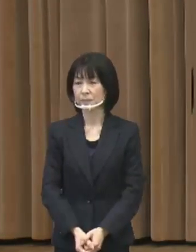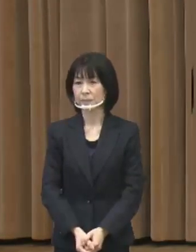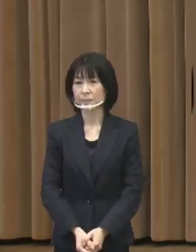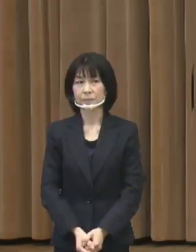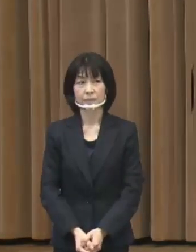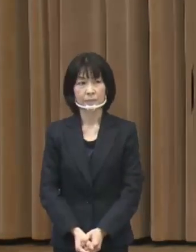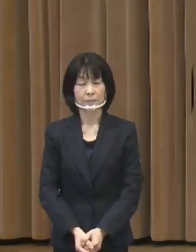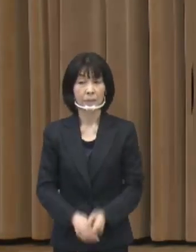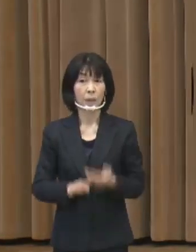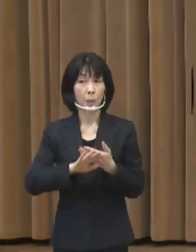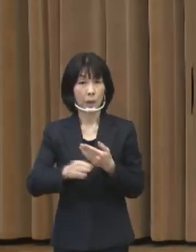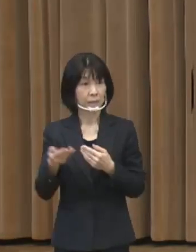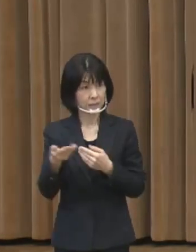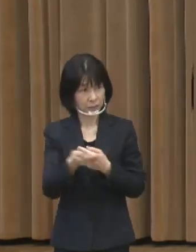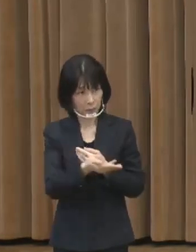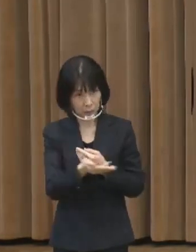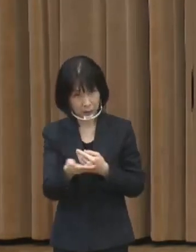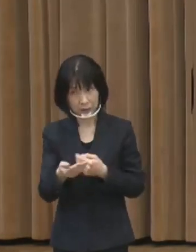他よろしいでしょうか。